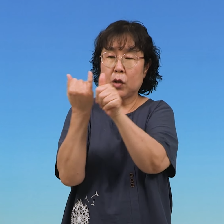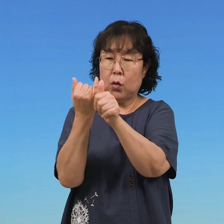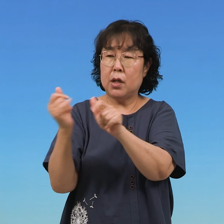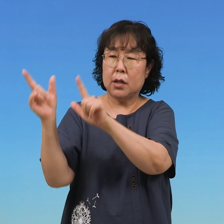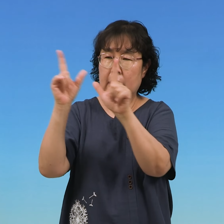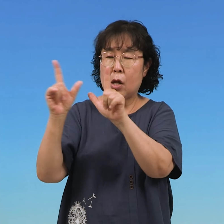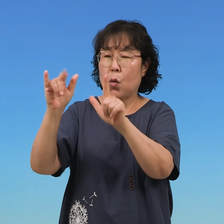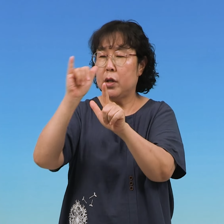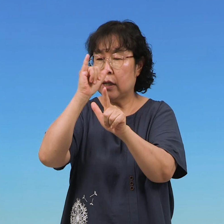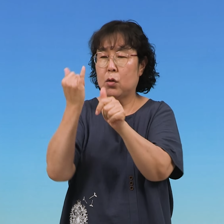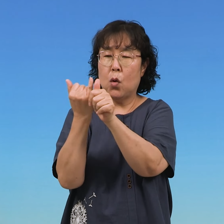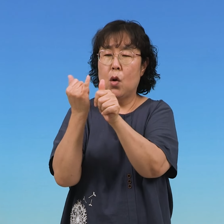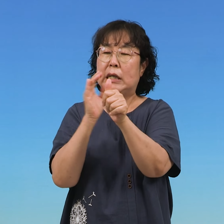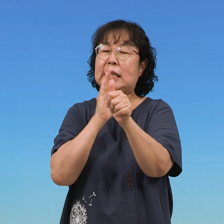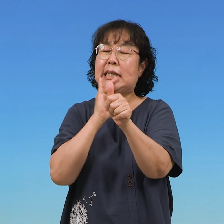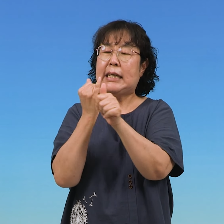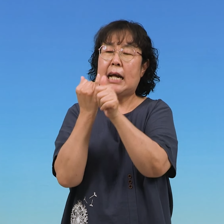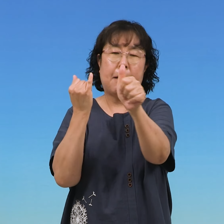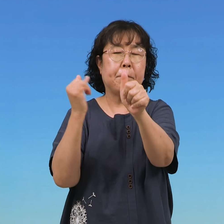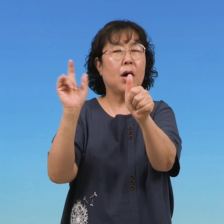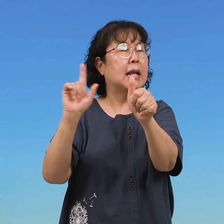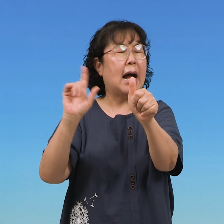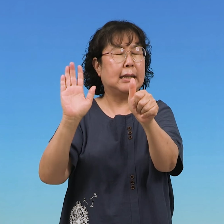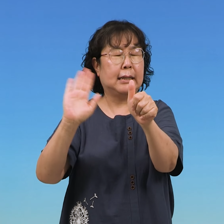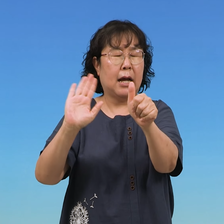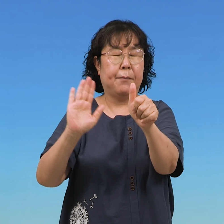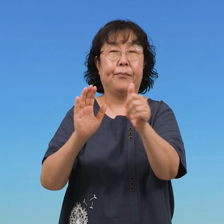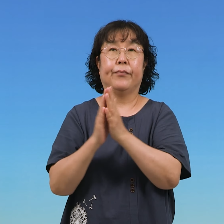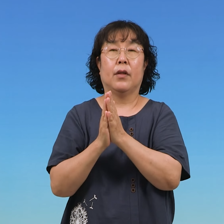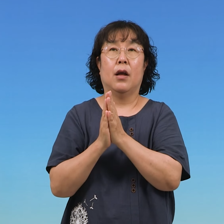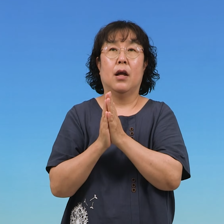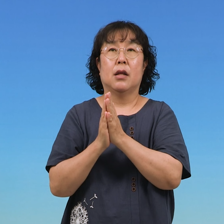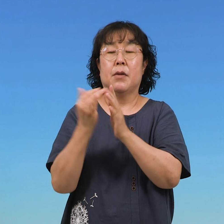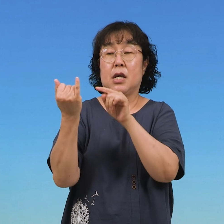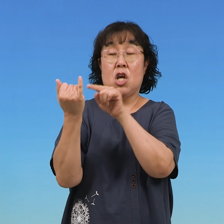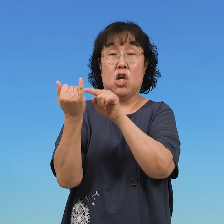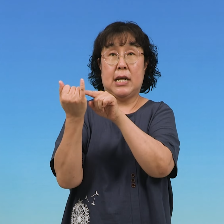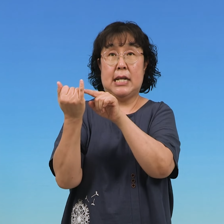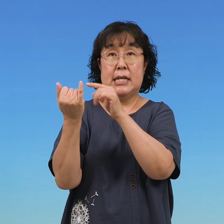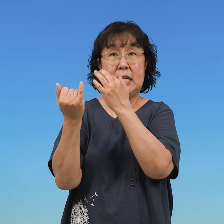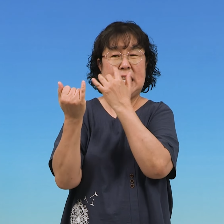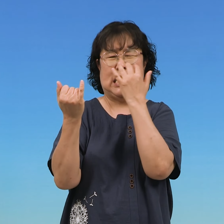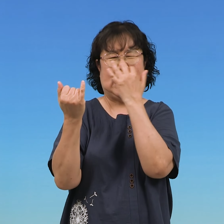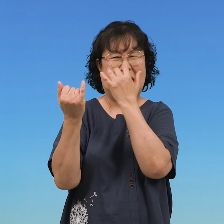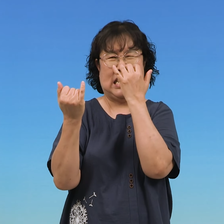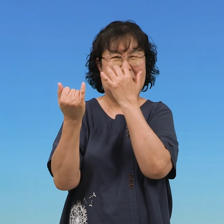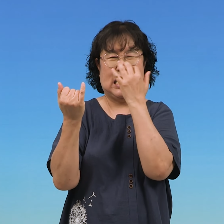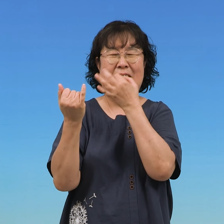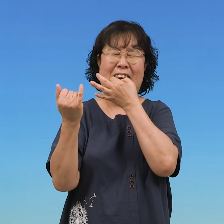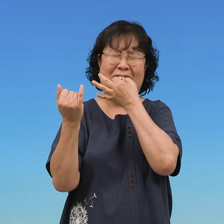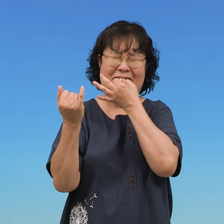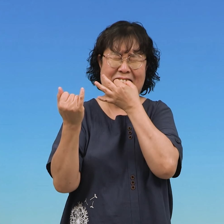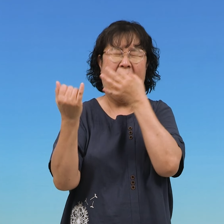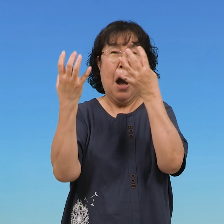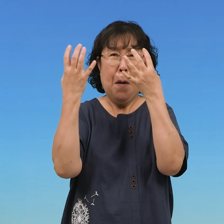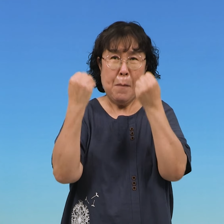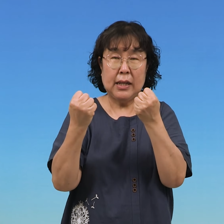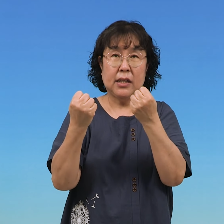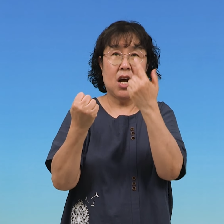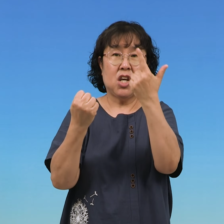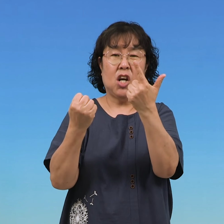남편이 아니니, 주님이 이렇게 말씀하신 여기에서 따가지고 이 여자는 성적인 욕망으로 인해 가지고